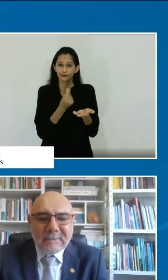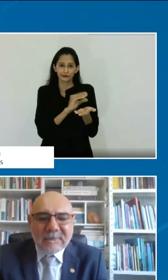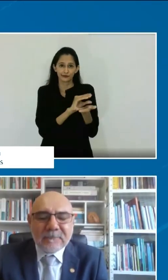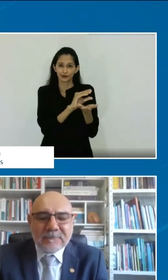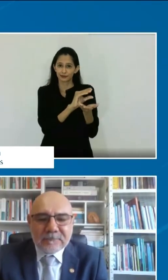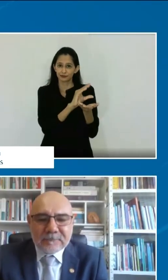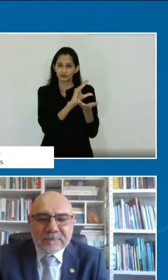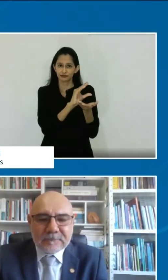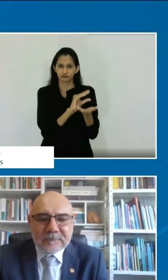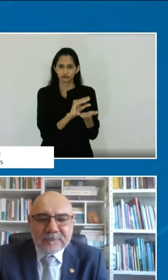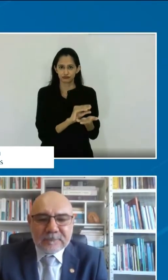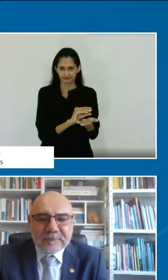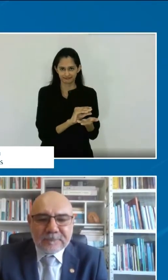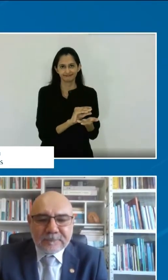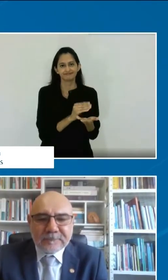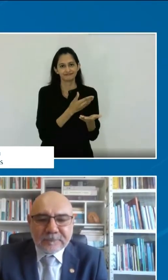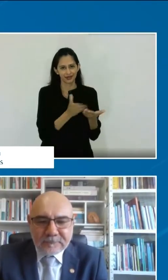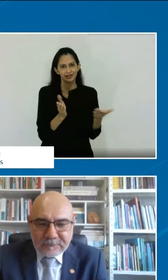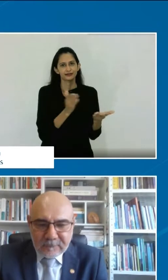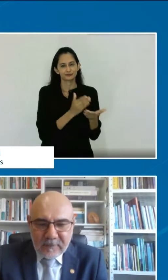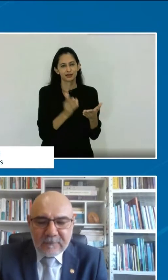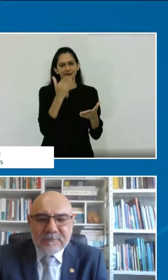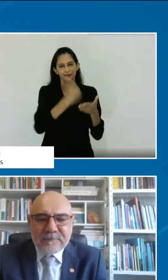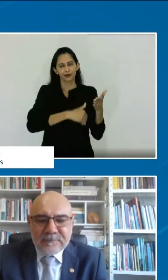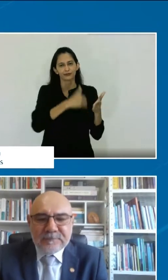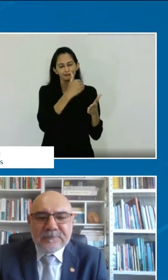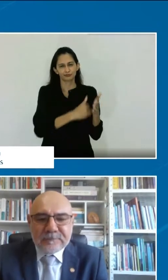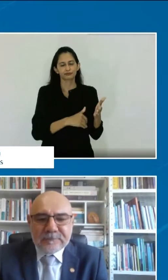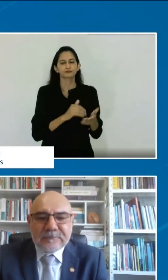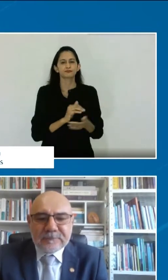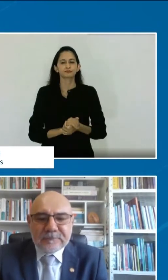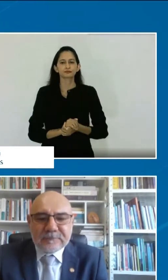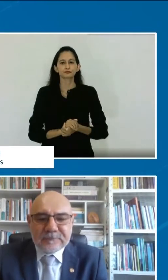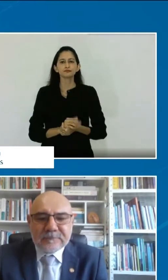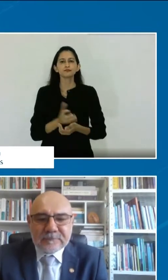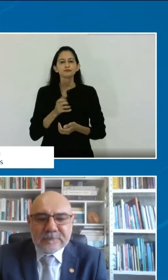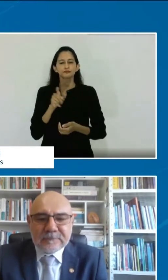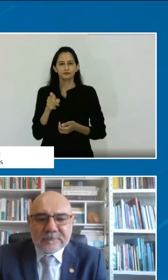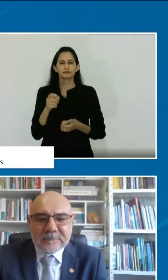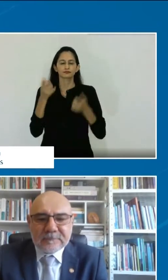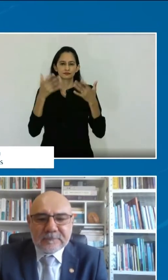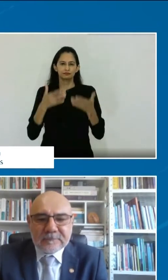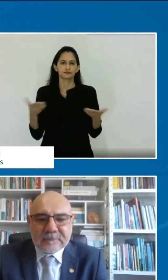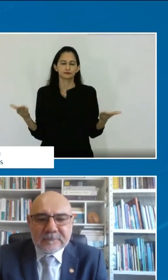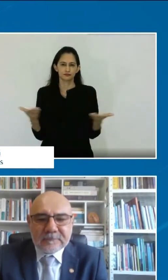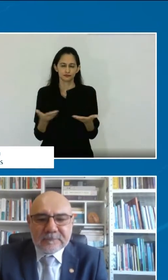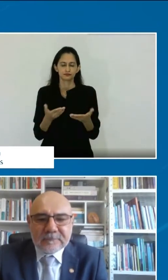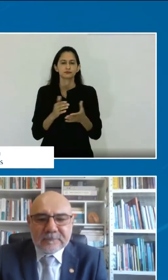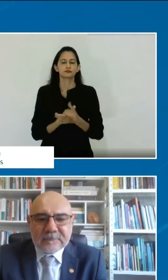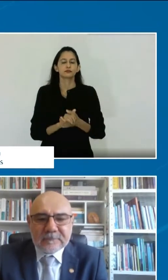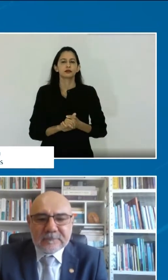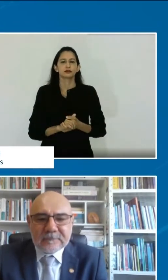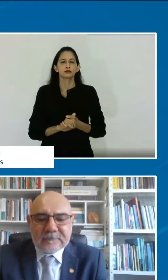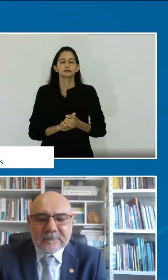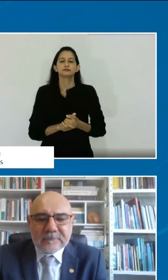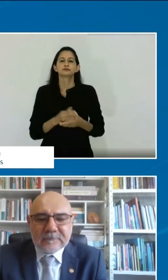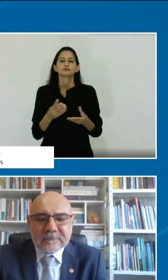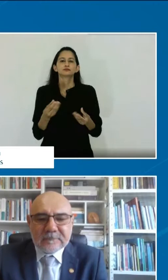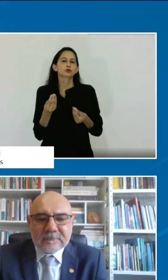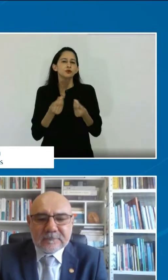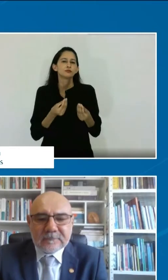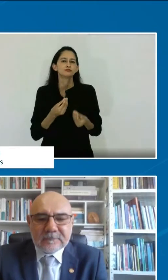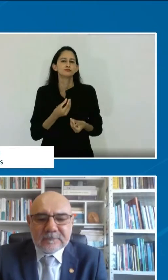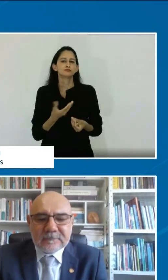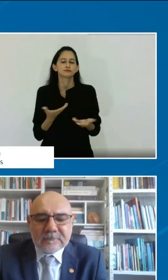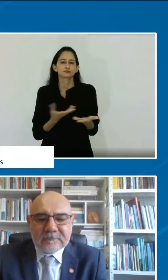contasse para a gente hoje, também como presidente da Andifes, qual que é o cenário de verba, na verdade, que estão sendo